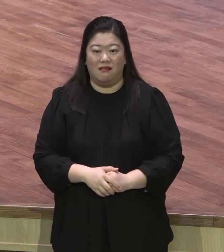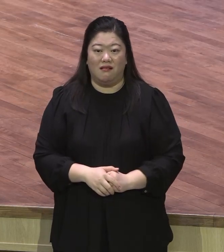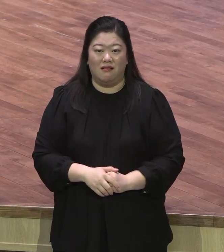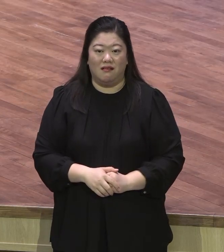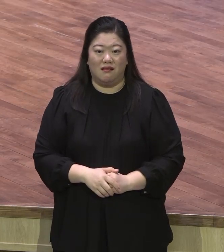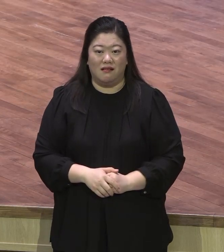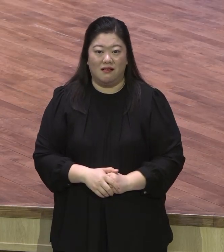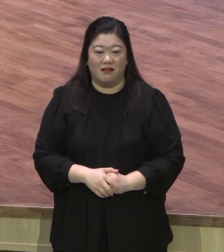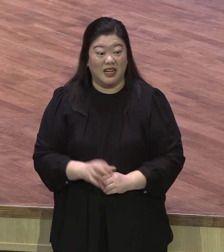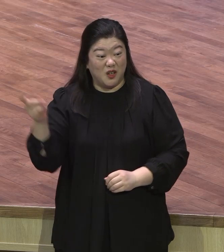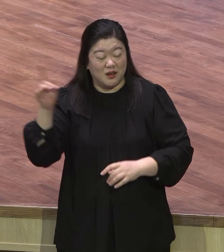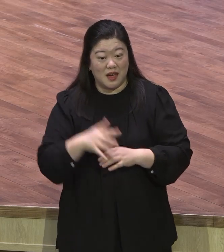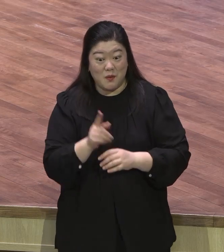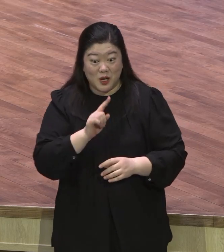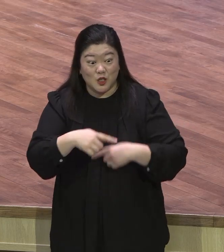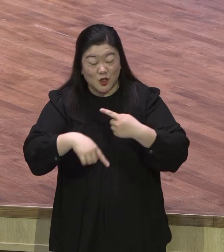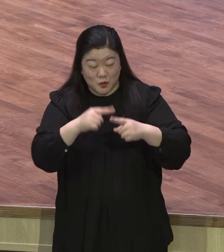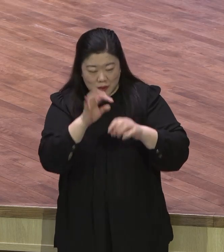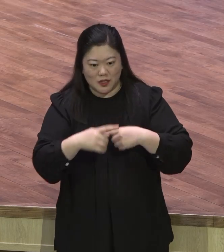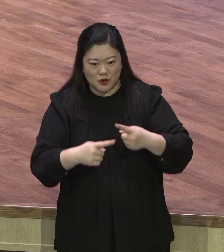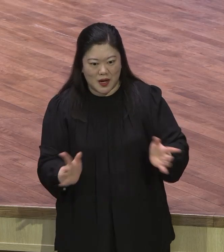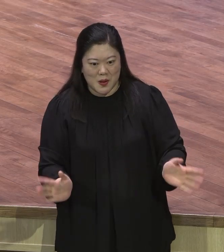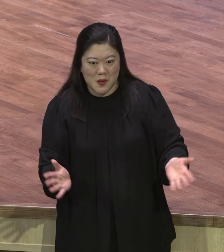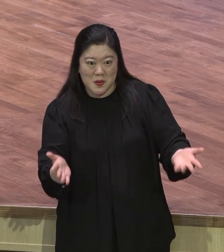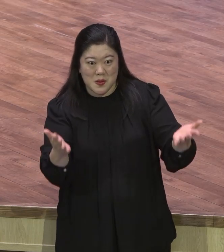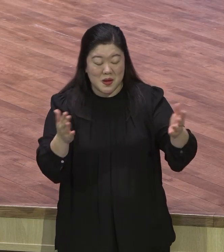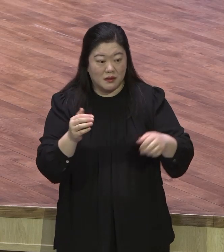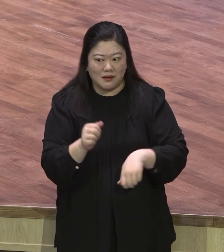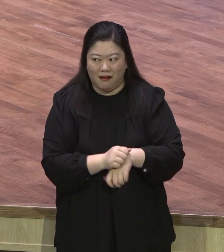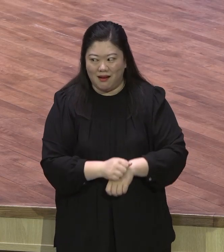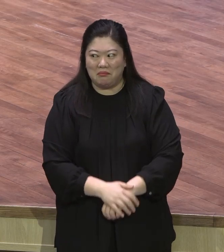탈란트가 있어 막 다니면서 그냥 막 저질러 저질러